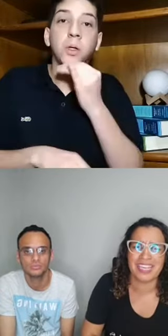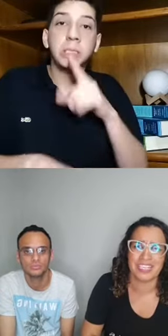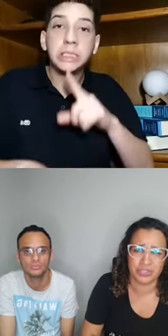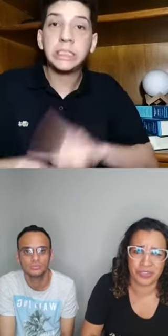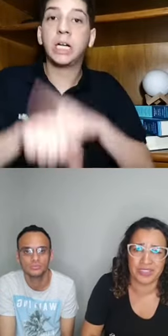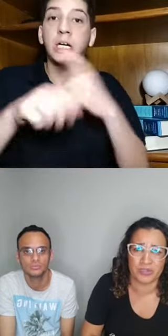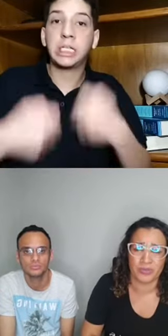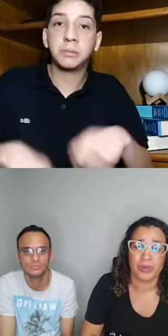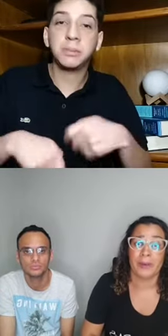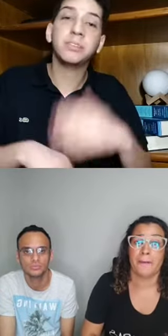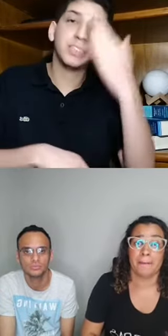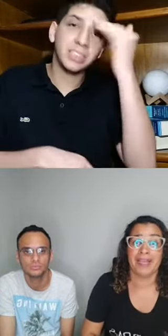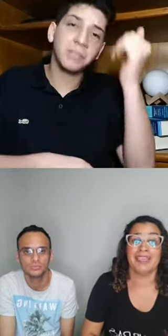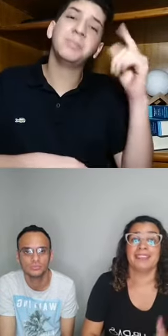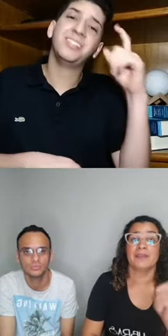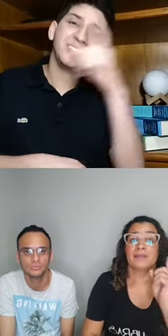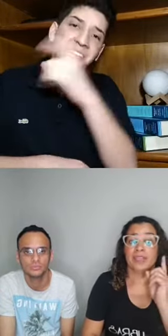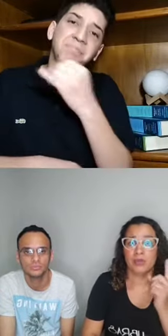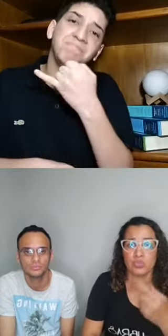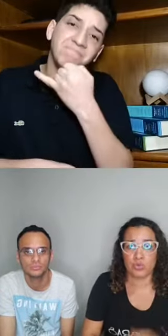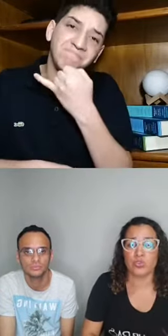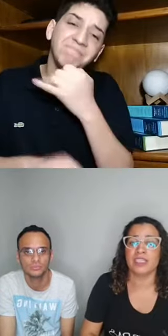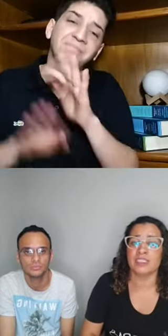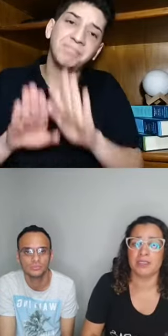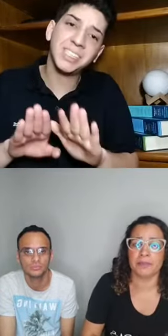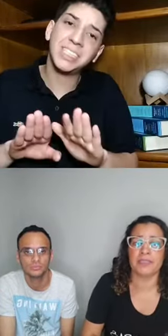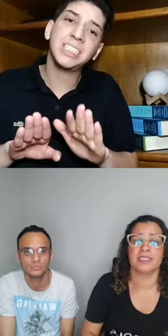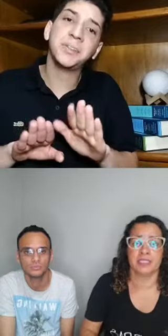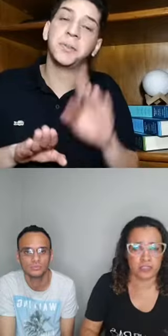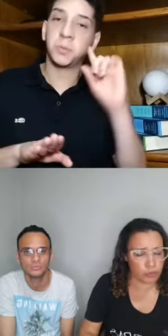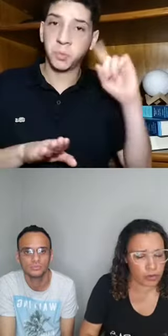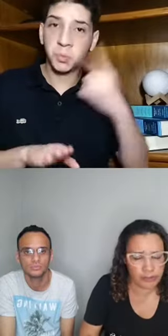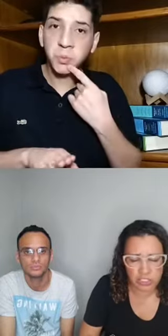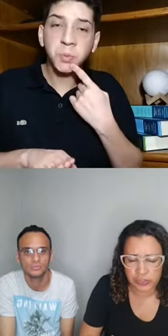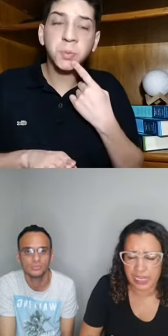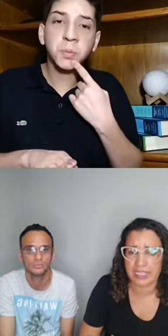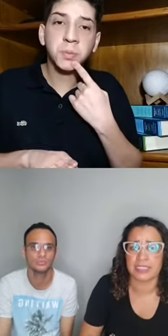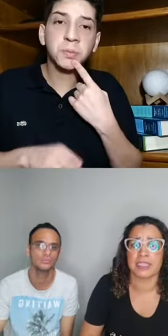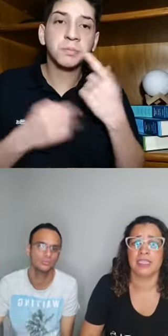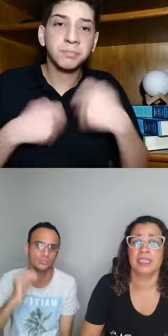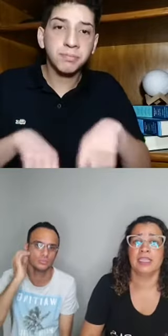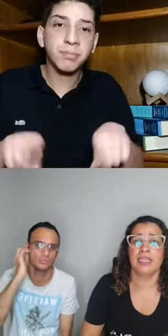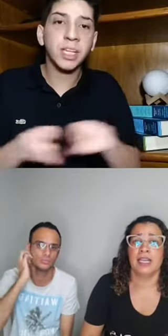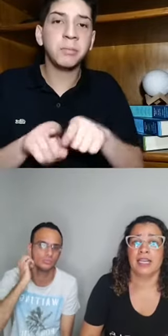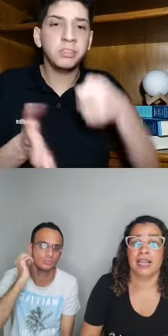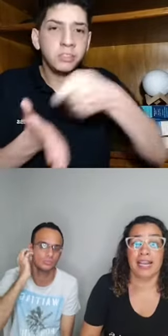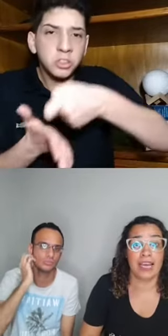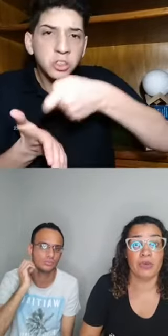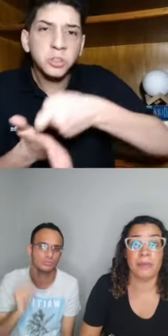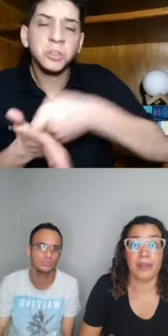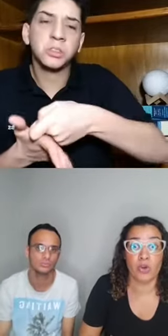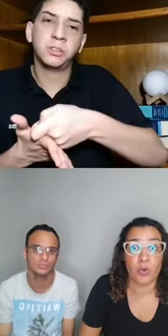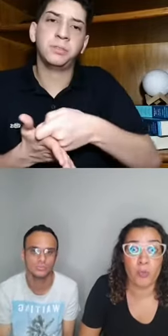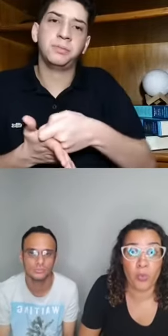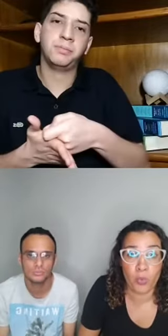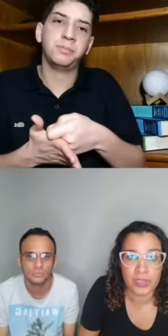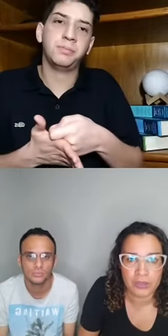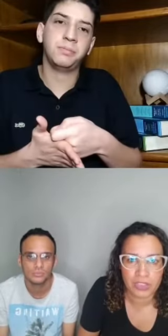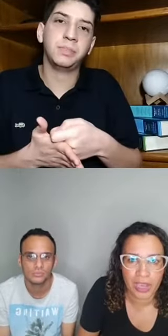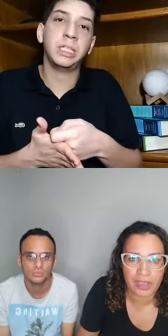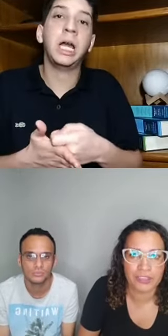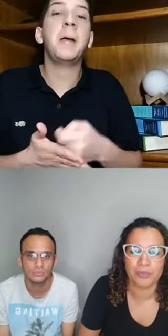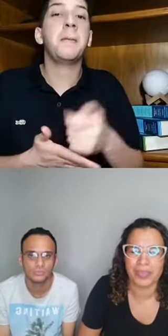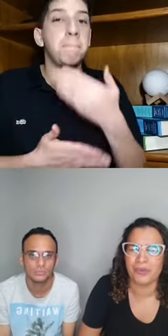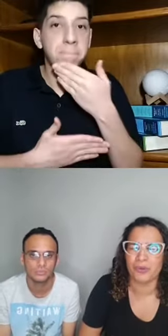Eu sei que é difícil. Mas, né, os surdos, eles precisam, vão reivindicar sim. Claro que melhorou